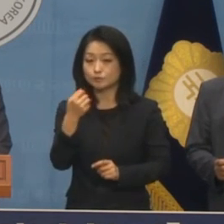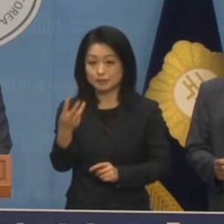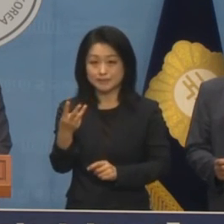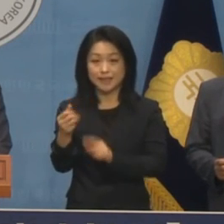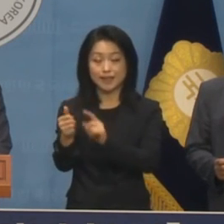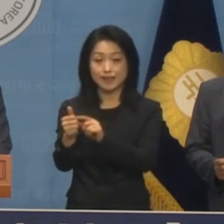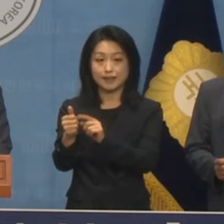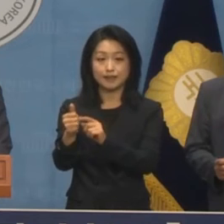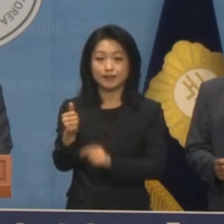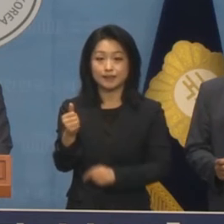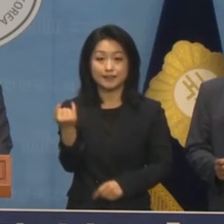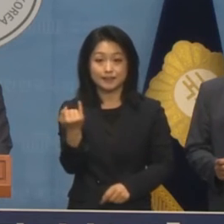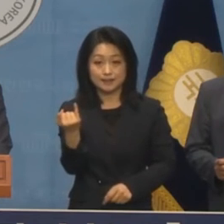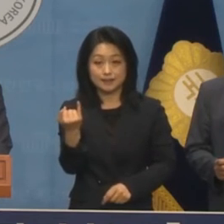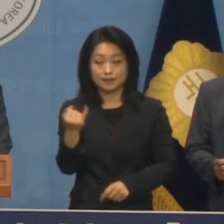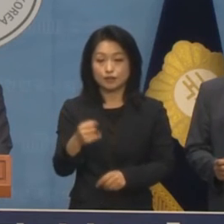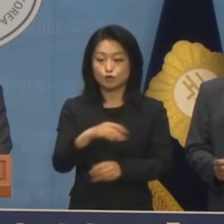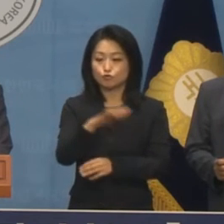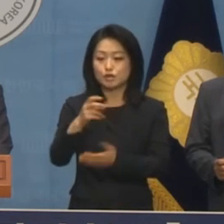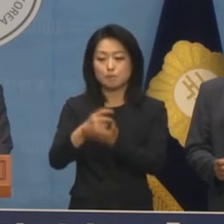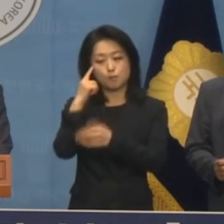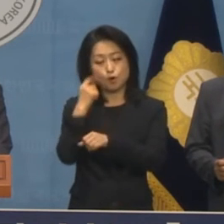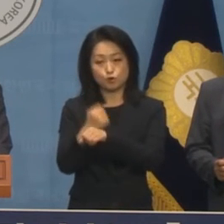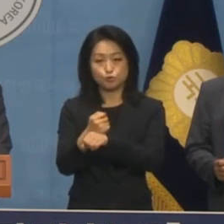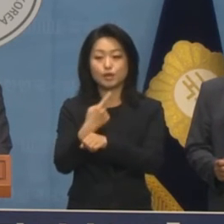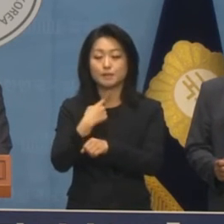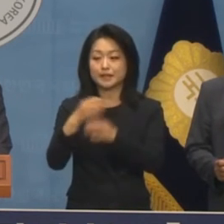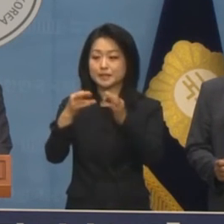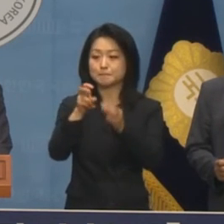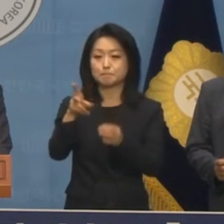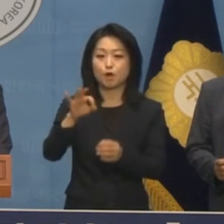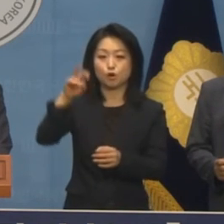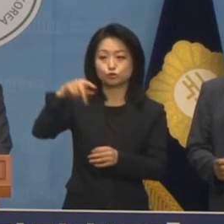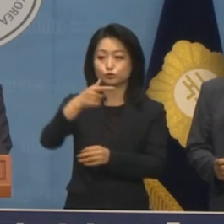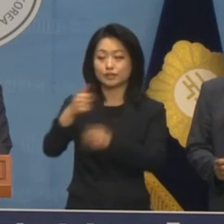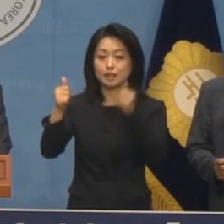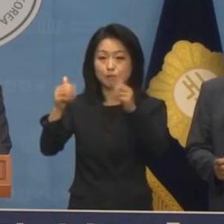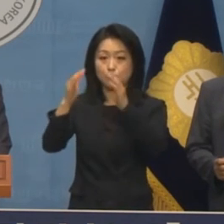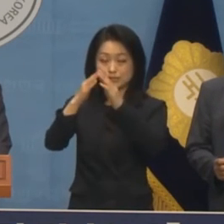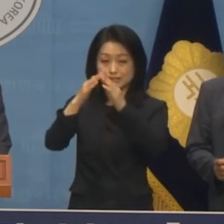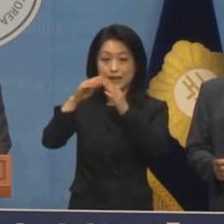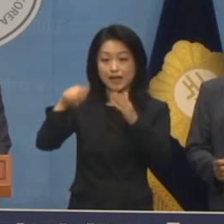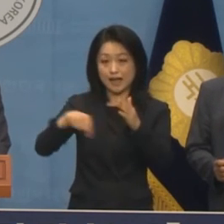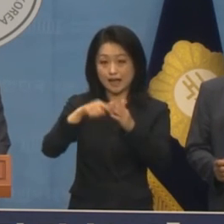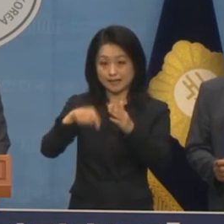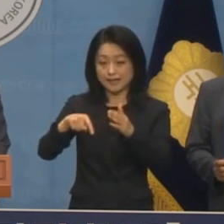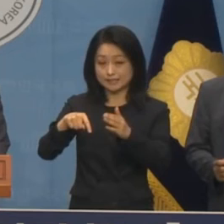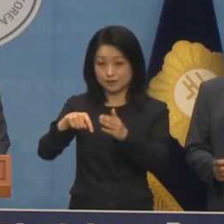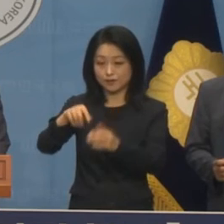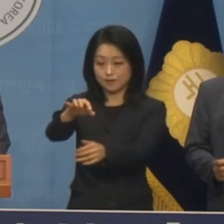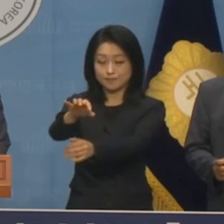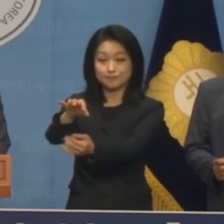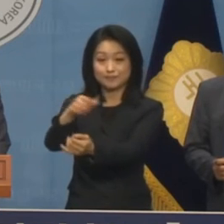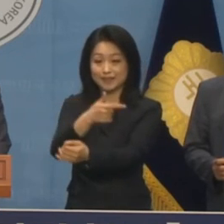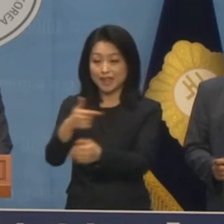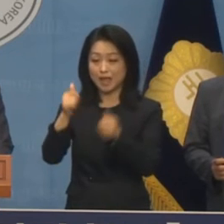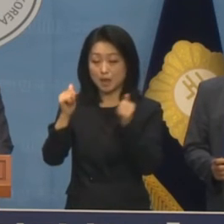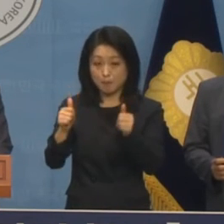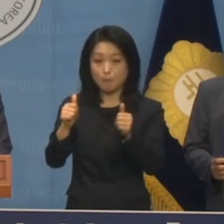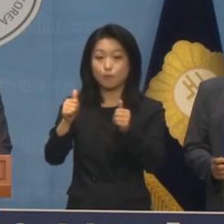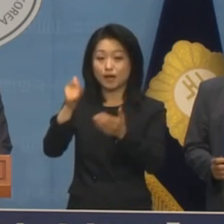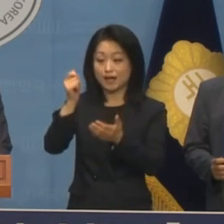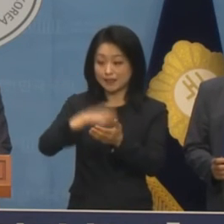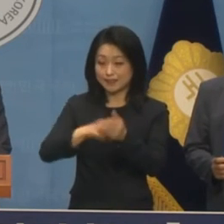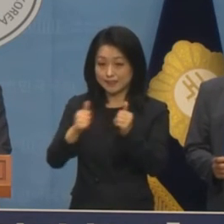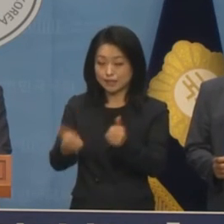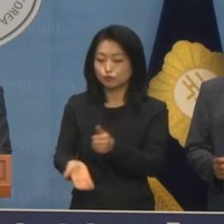또한 우리 법연구회 출신으로 김명수 전 대법원장의 내부 인사 대법관 후보로 추천되기도